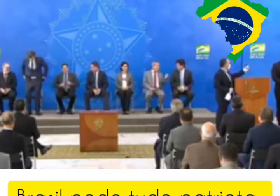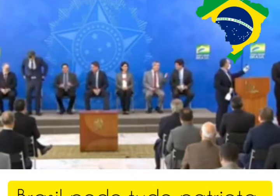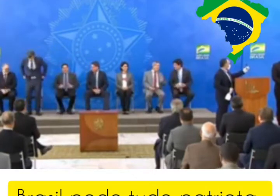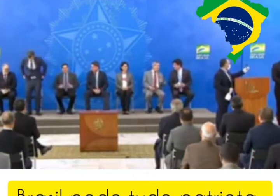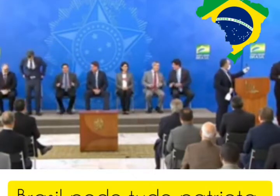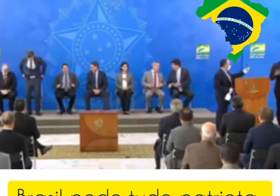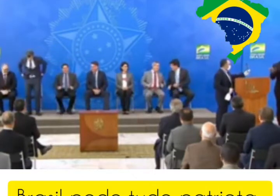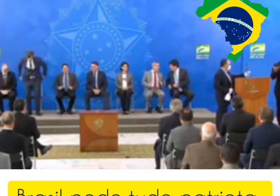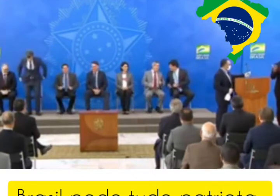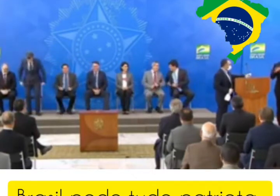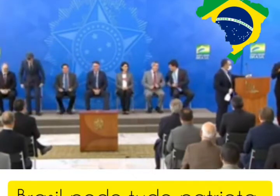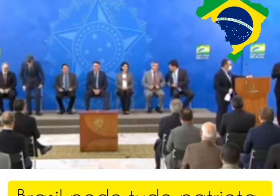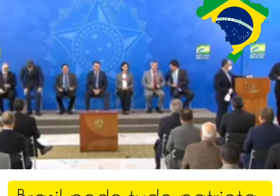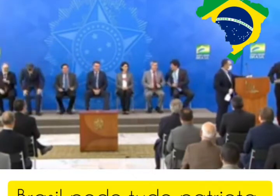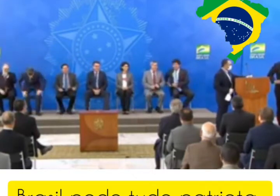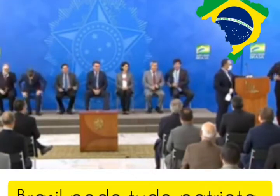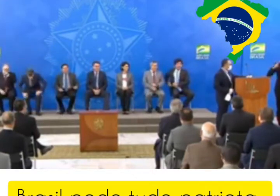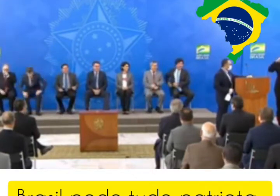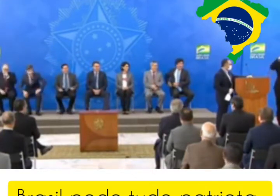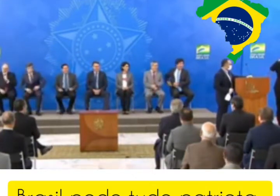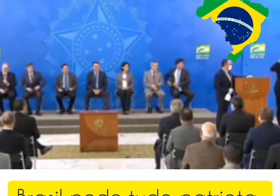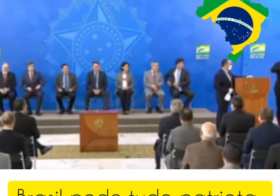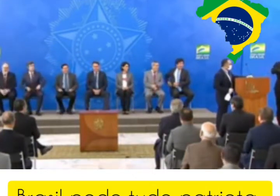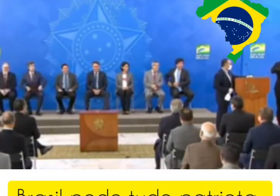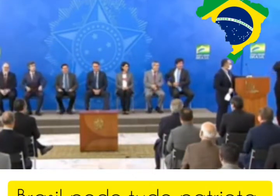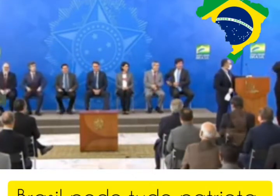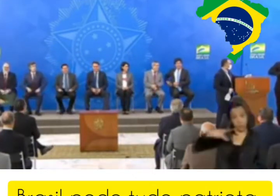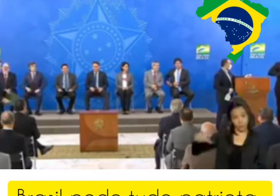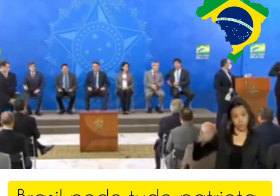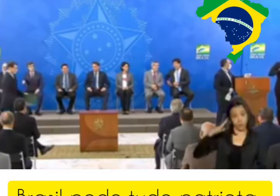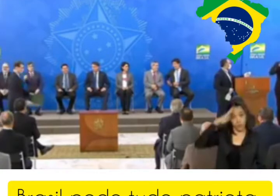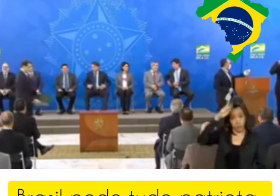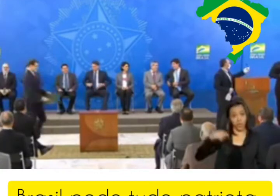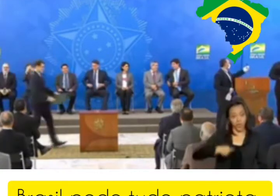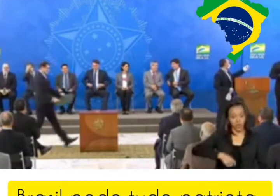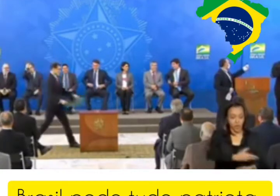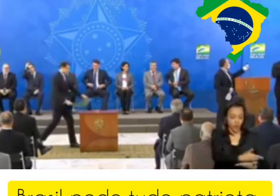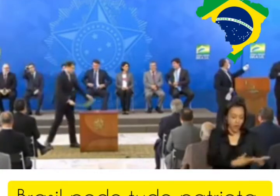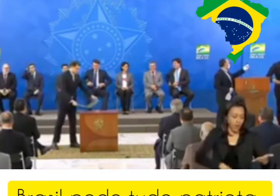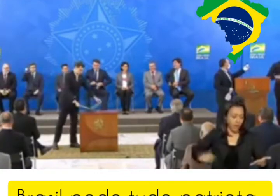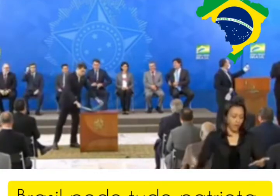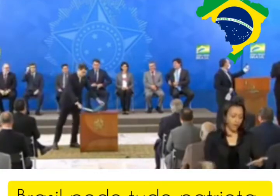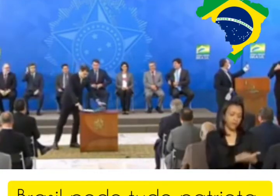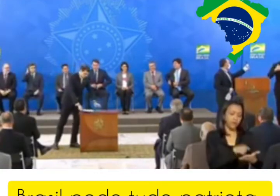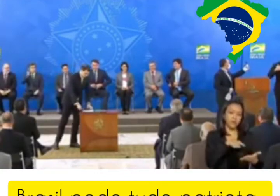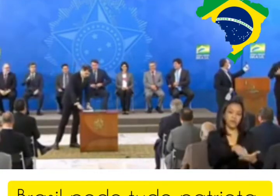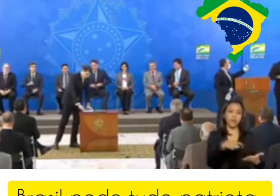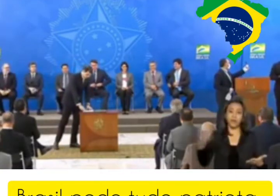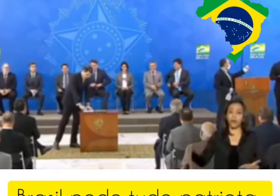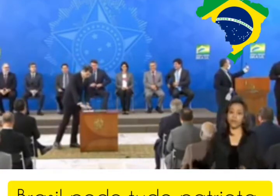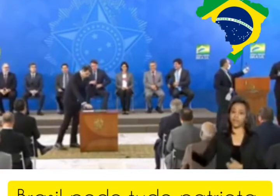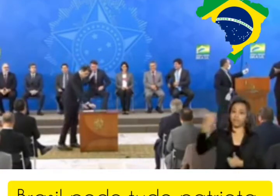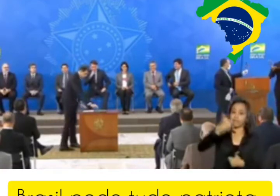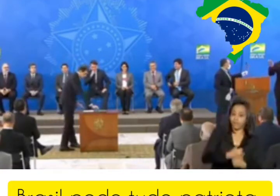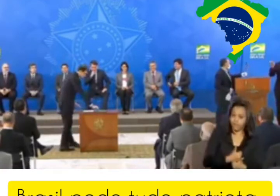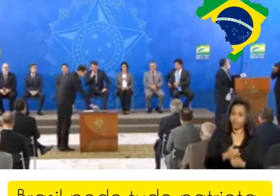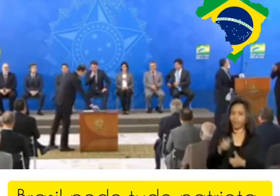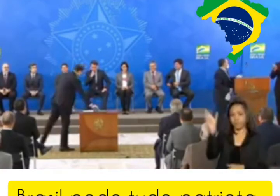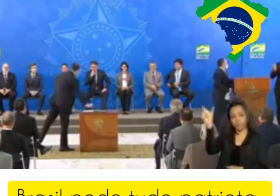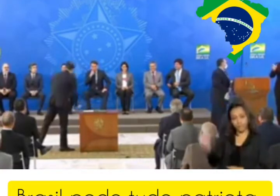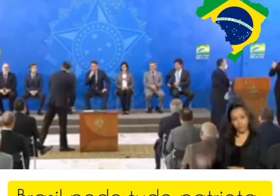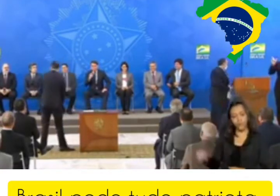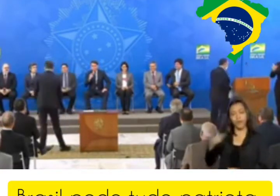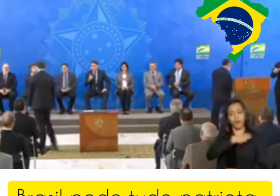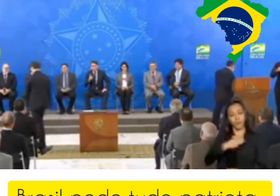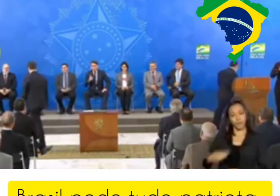Neste momento, o presidente da República assina o termo que dá posse ao ministro de Estado da Saúde. Convidamos o ministro de Estado da